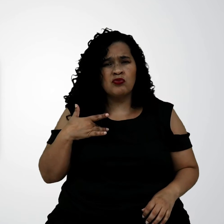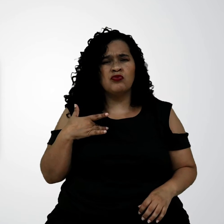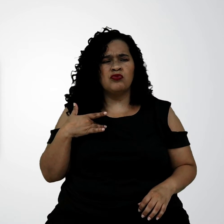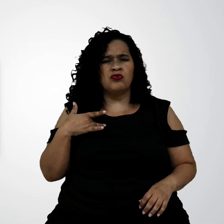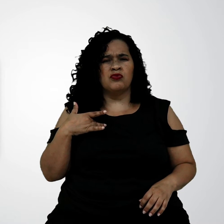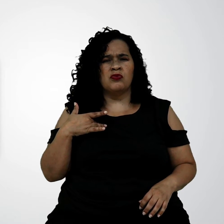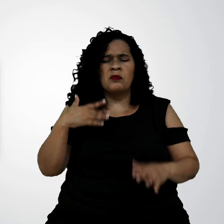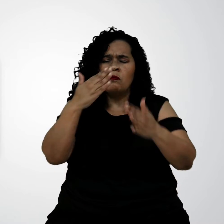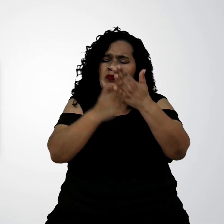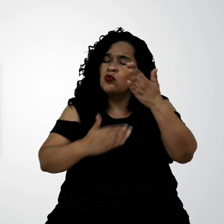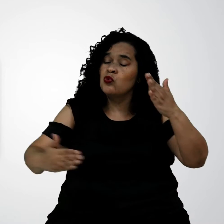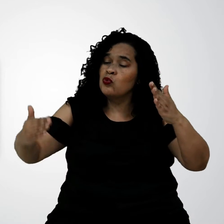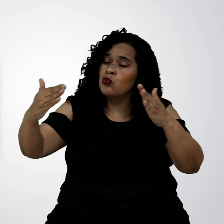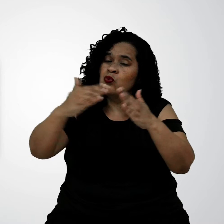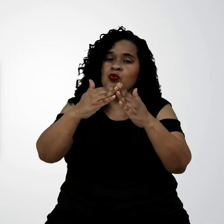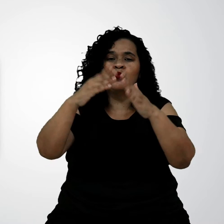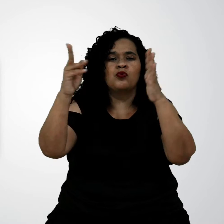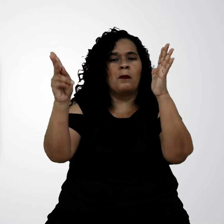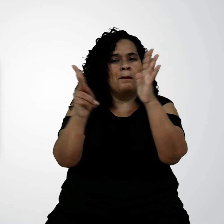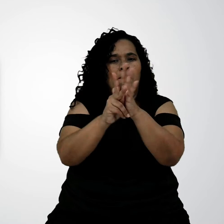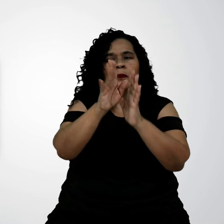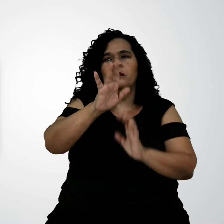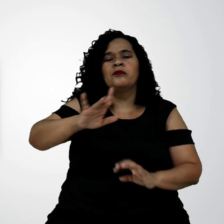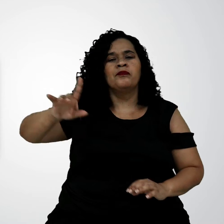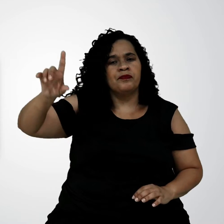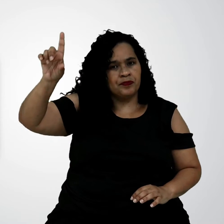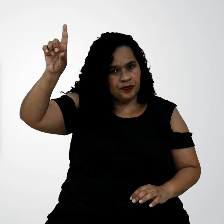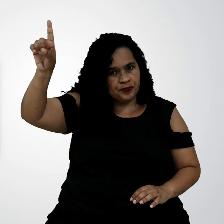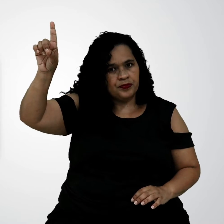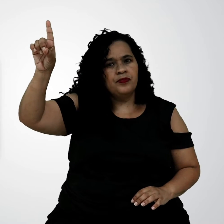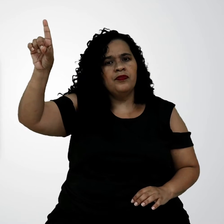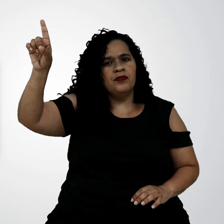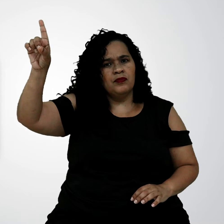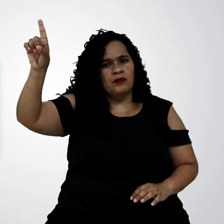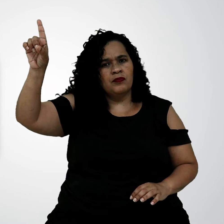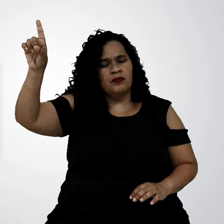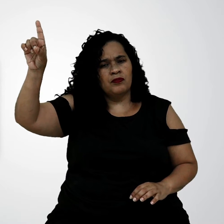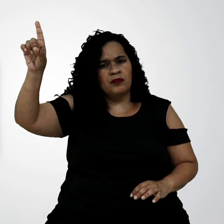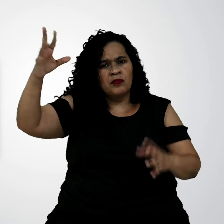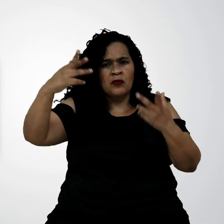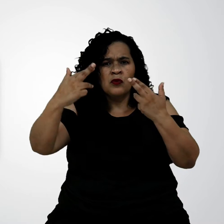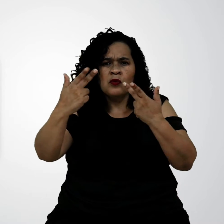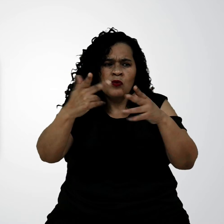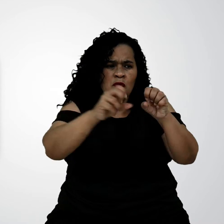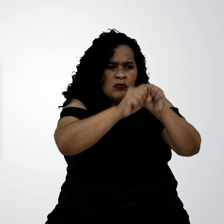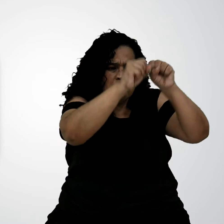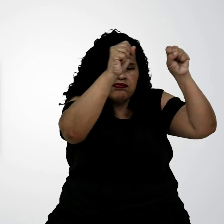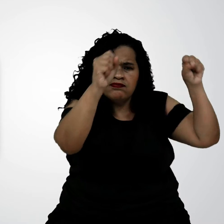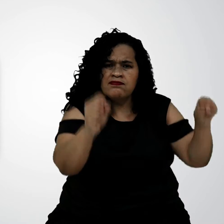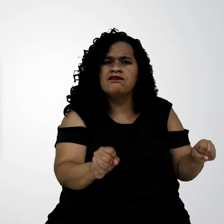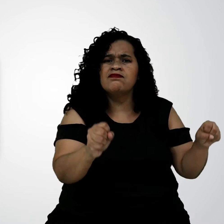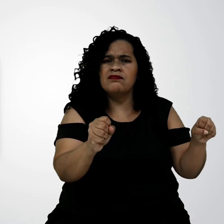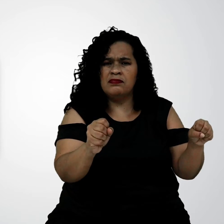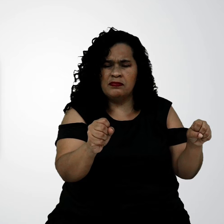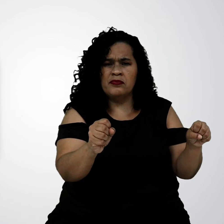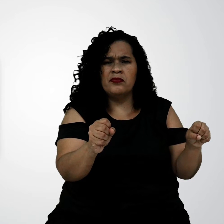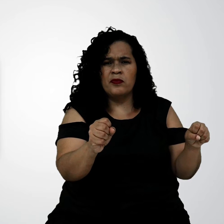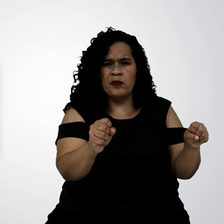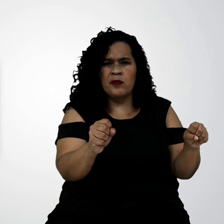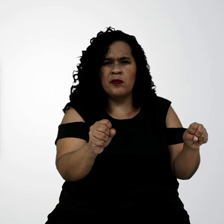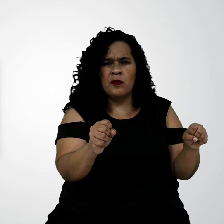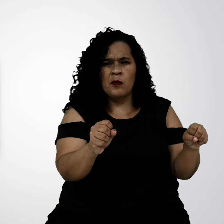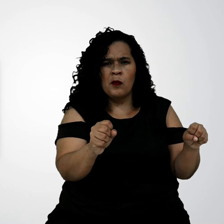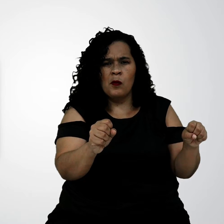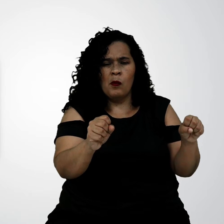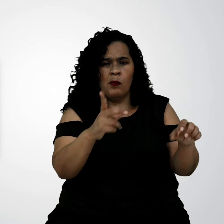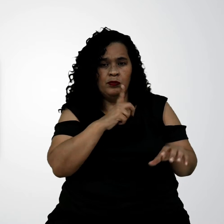Nós somos sistêmicos, nós temos um sistema. Eu quero ilustrar isso através desse livro aqui,